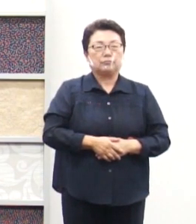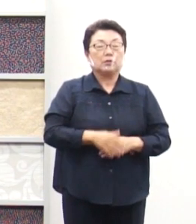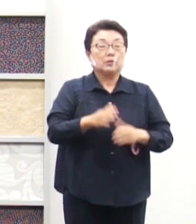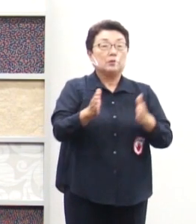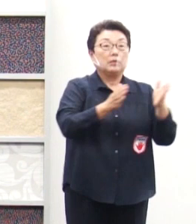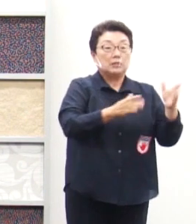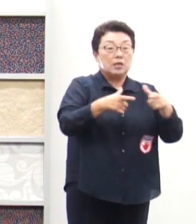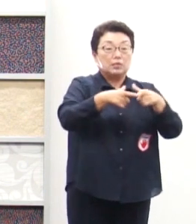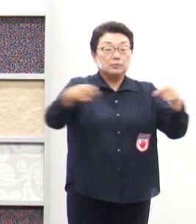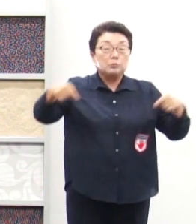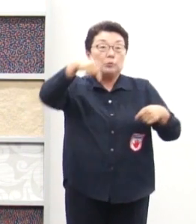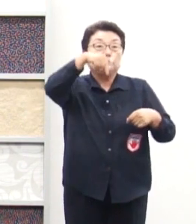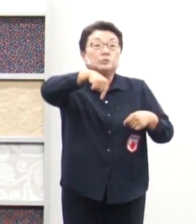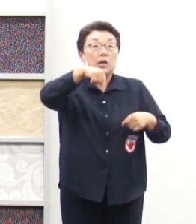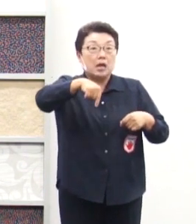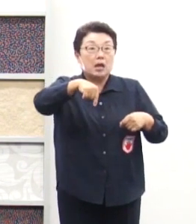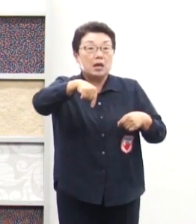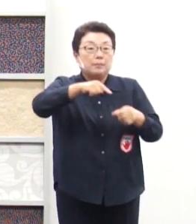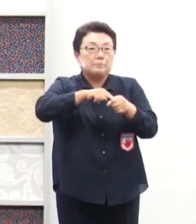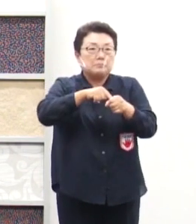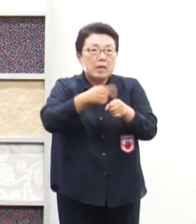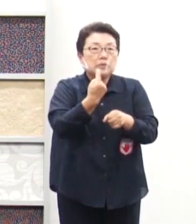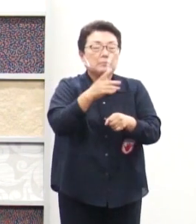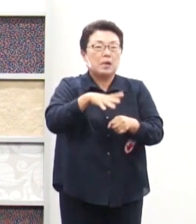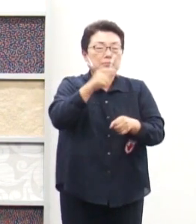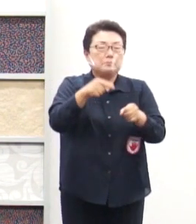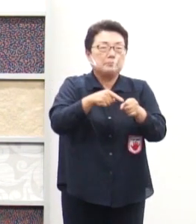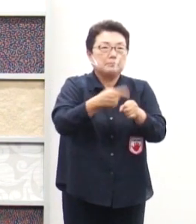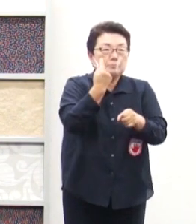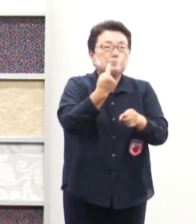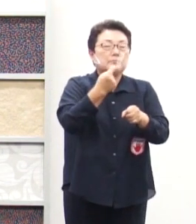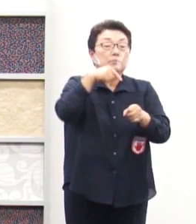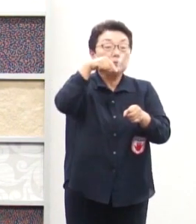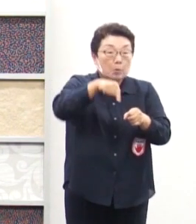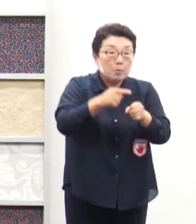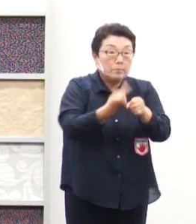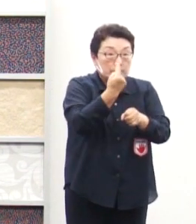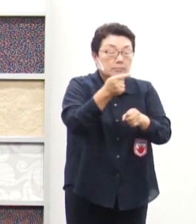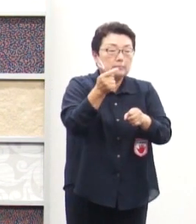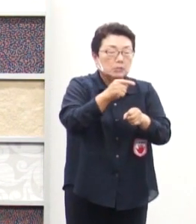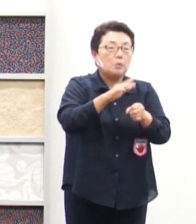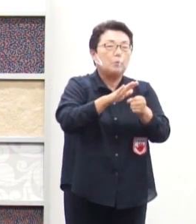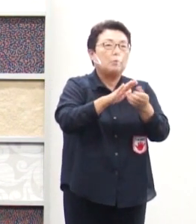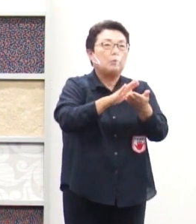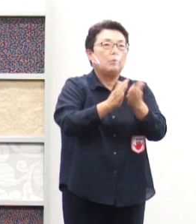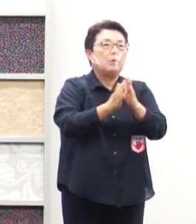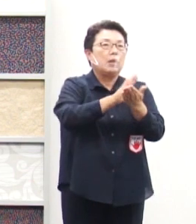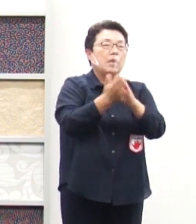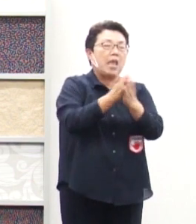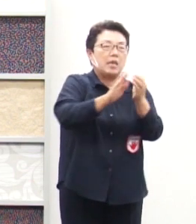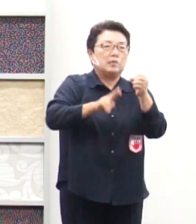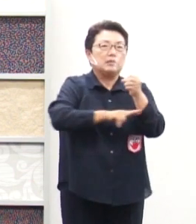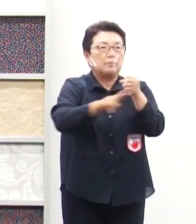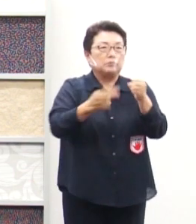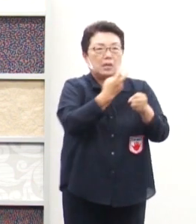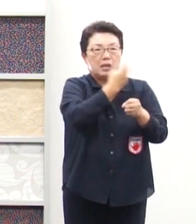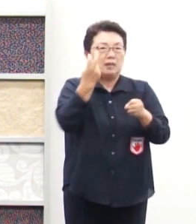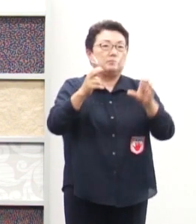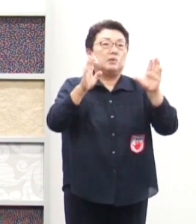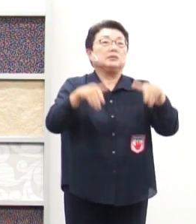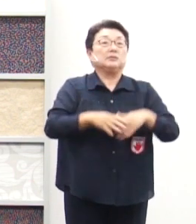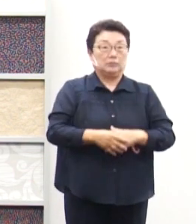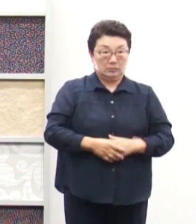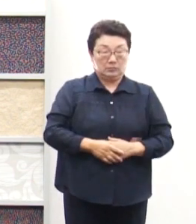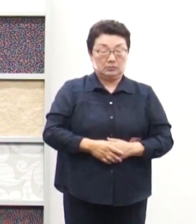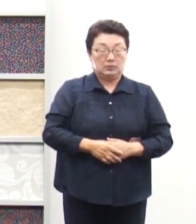またさらに国内においてですね、国内初の新たな変異株が確認されたとの報道もあったところです。こうした状況に鑑みま